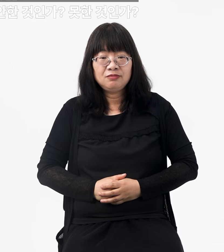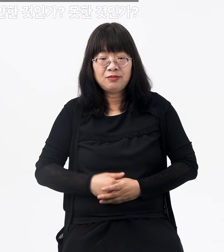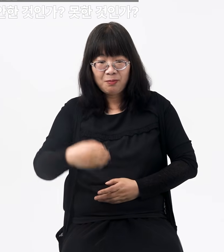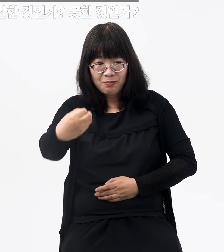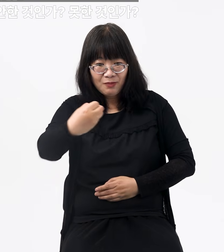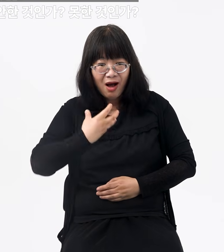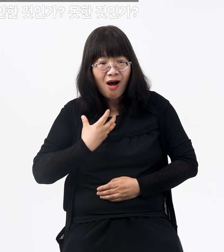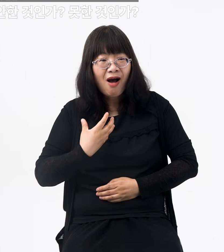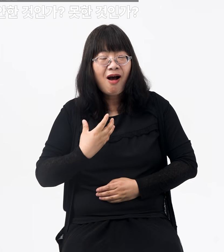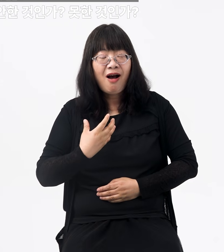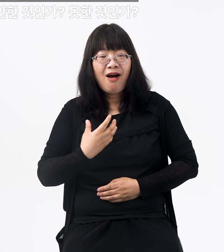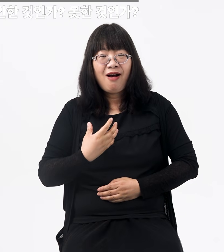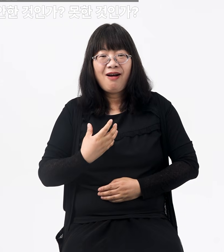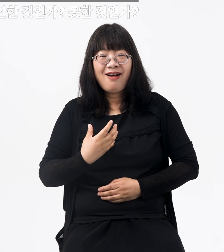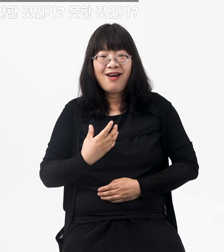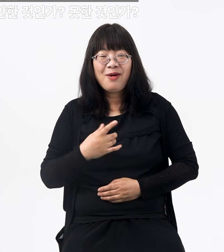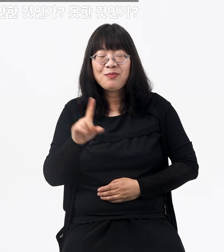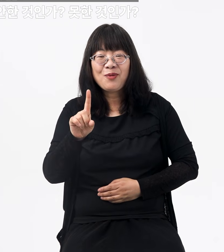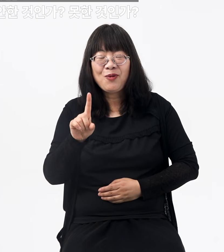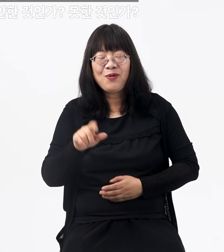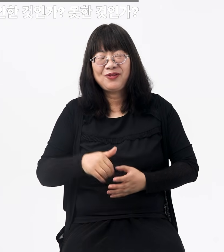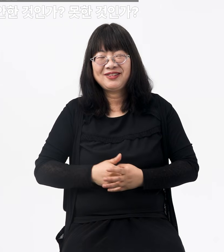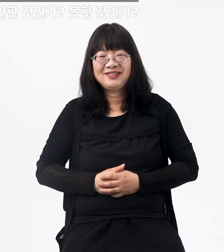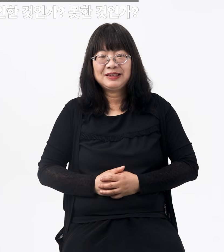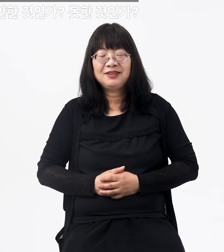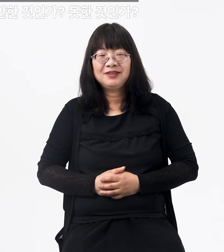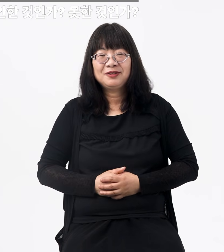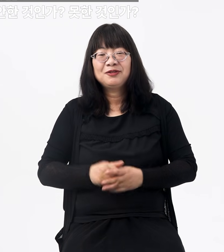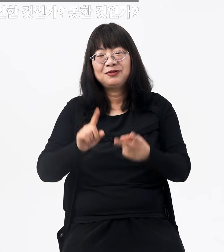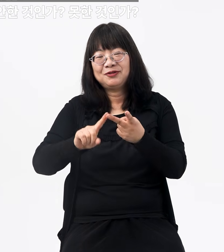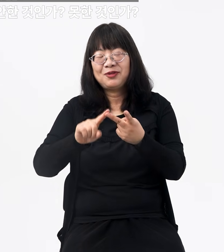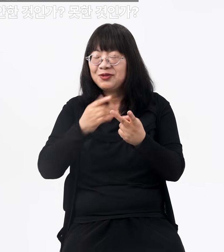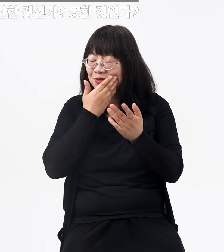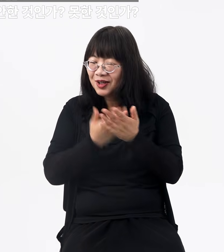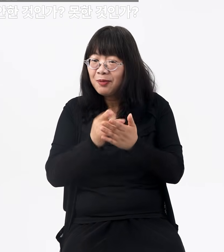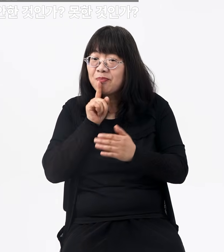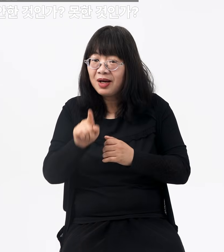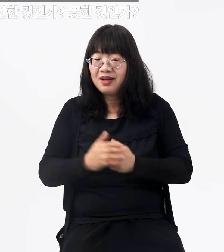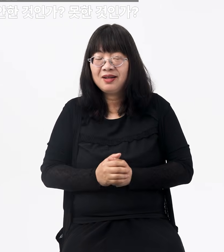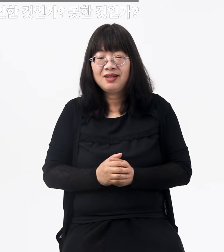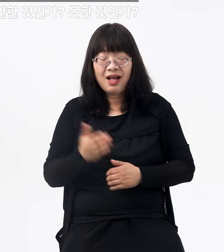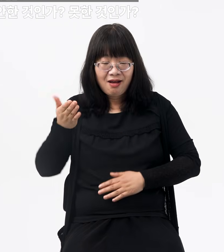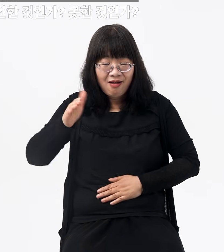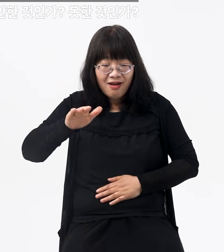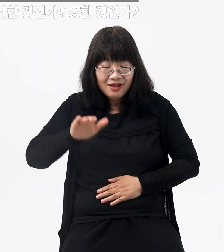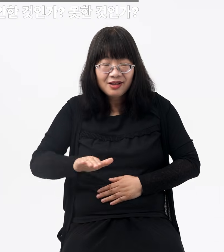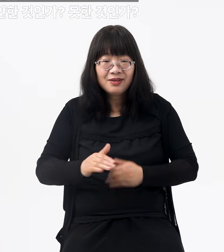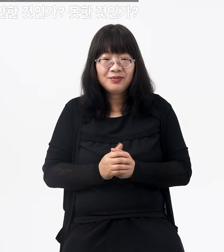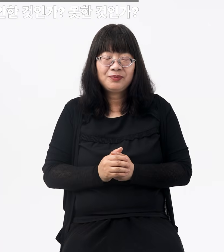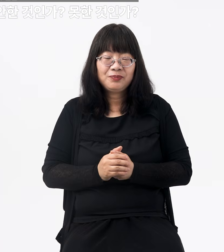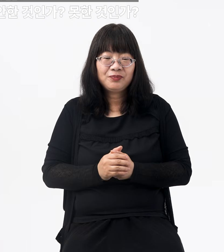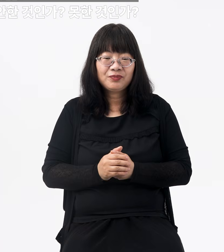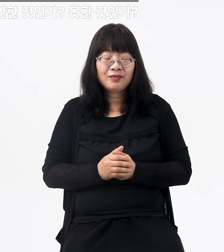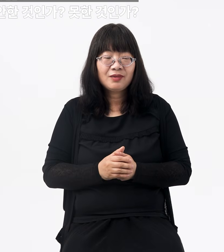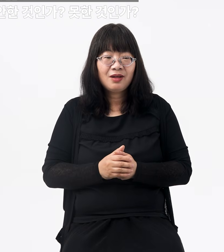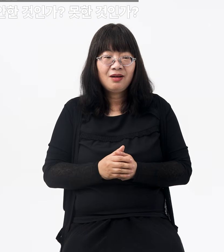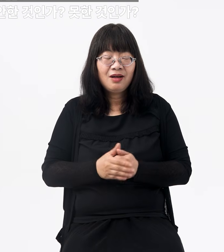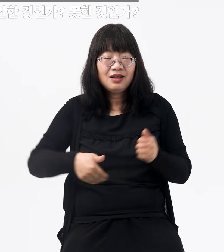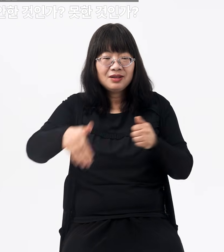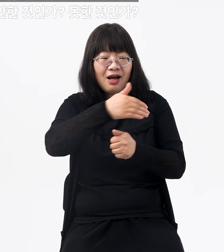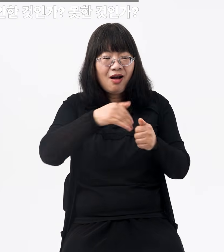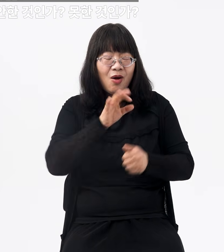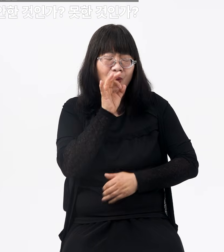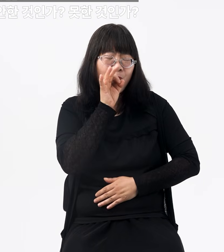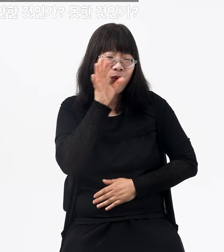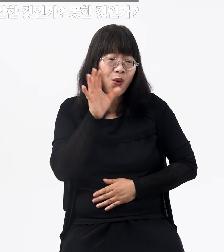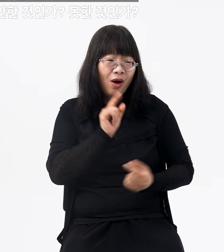우린 말을 그렇게 해요. 말은. 예? 근데 정작 상황에 내몰리면